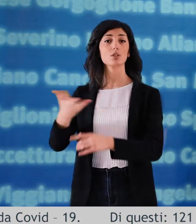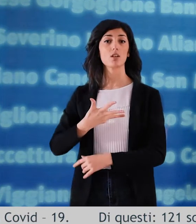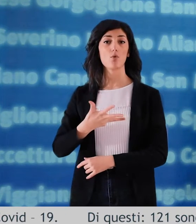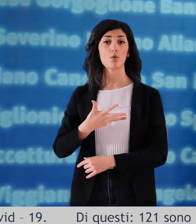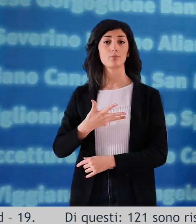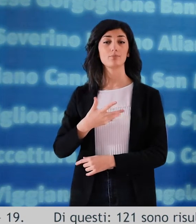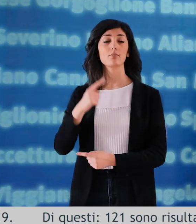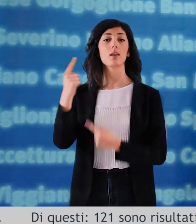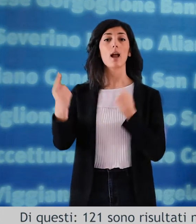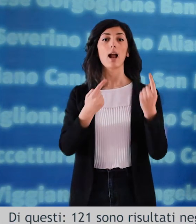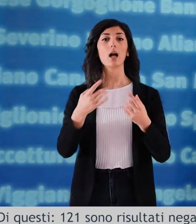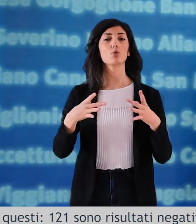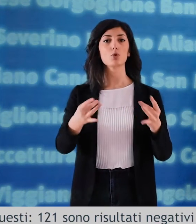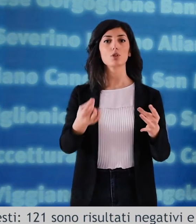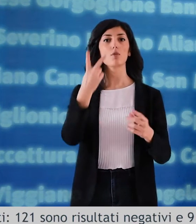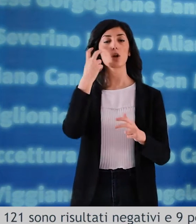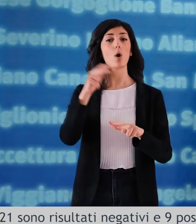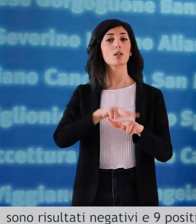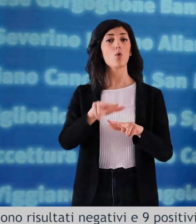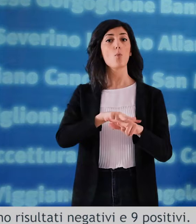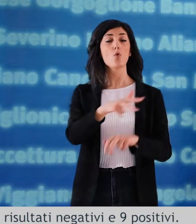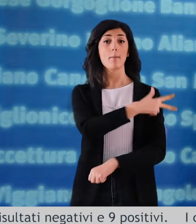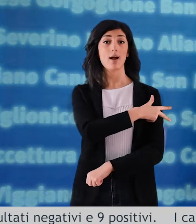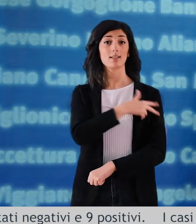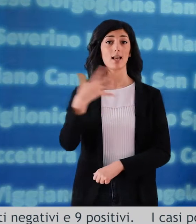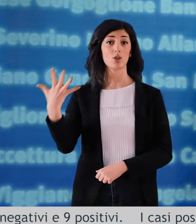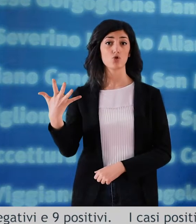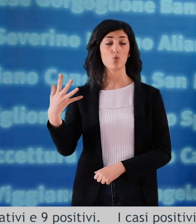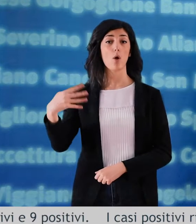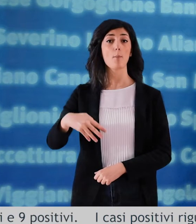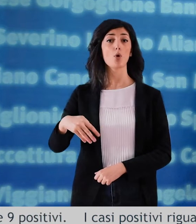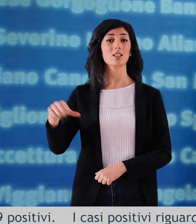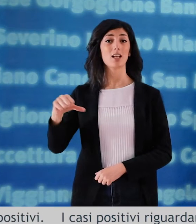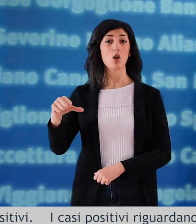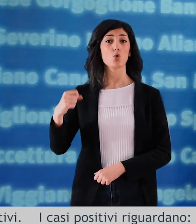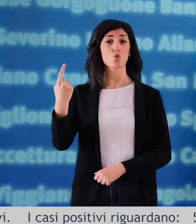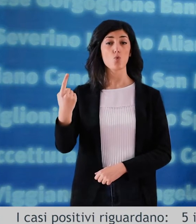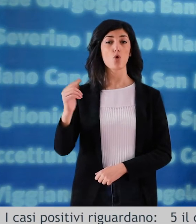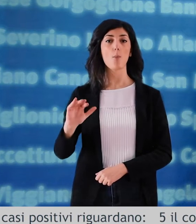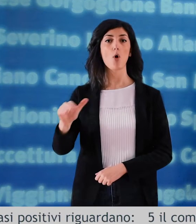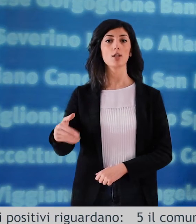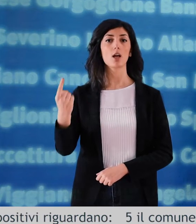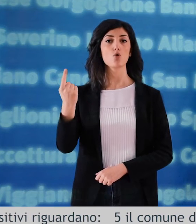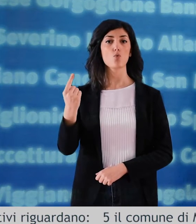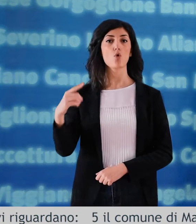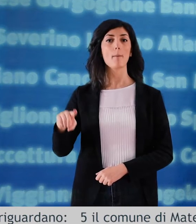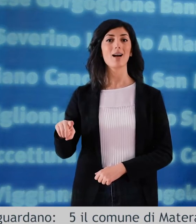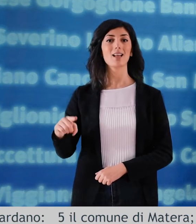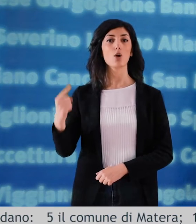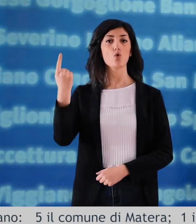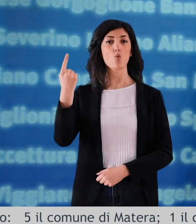i casi positivi riguardano cinque matera 1 montescaglioso 1 moliterno 1 a paterno